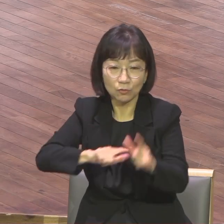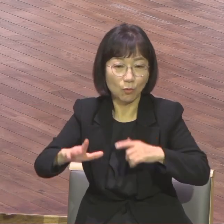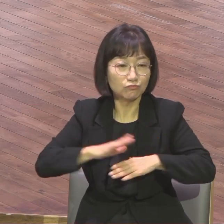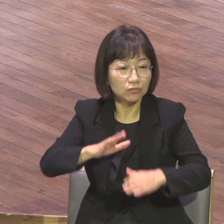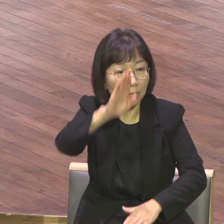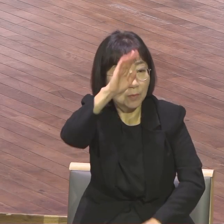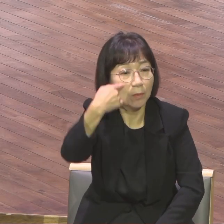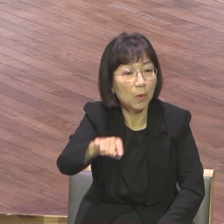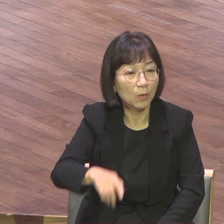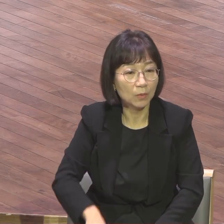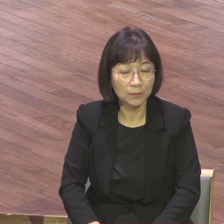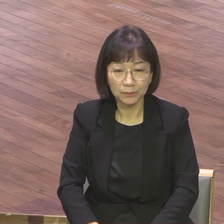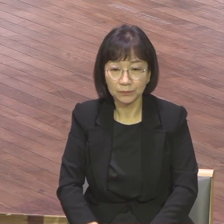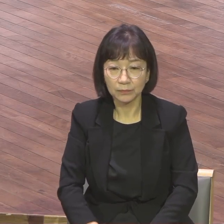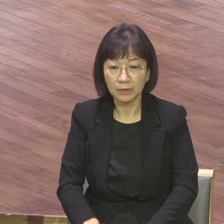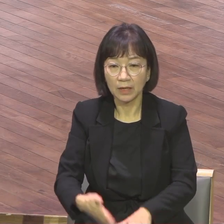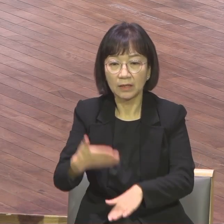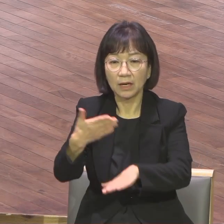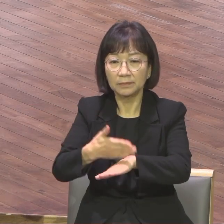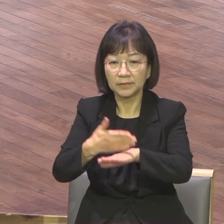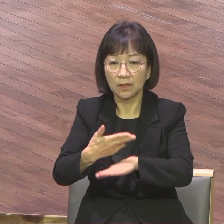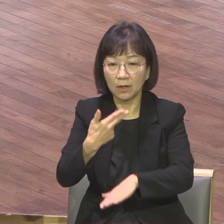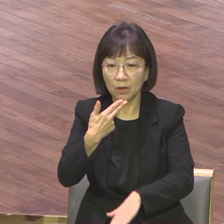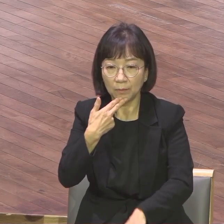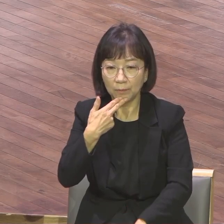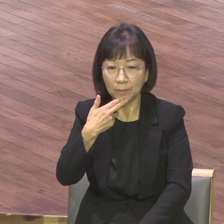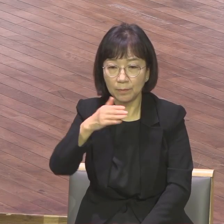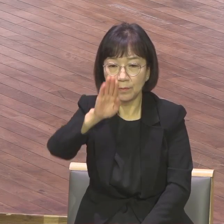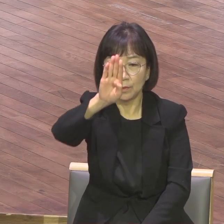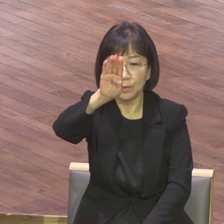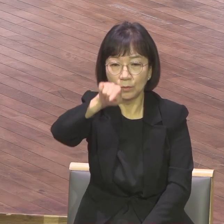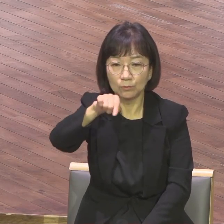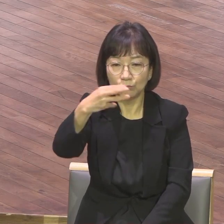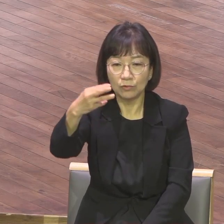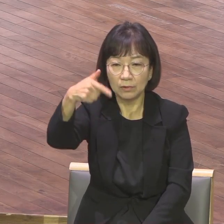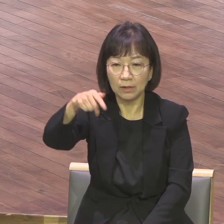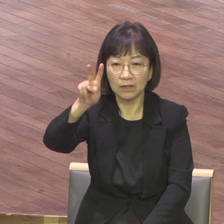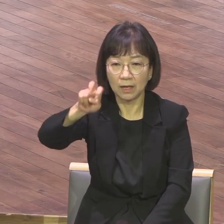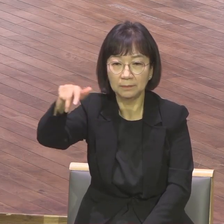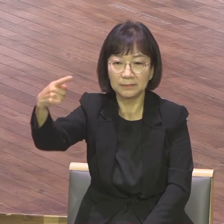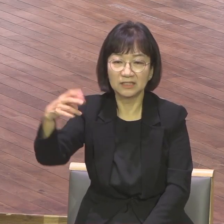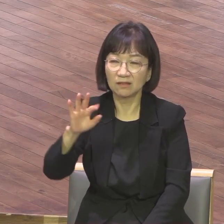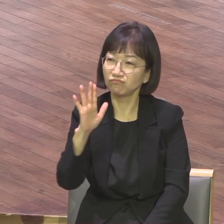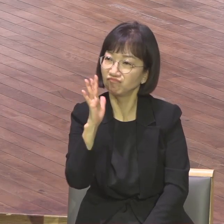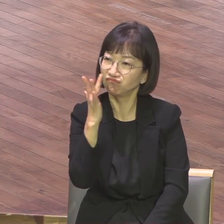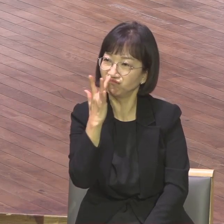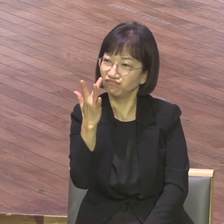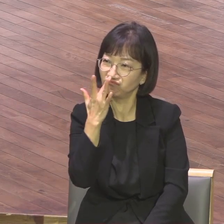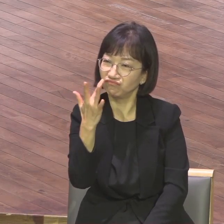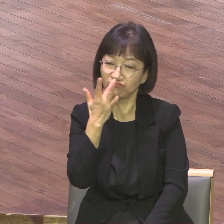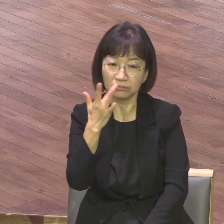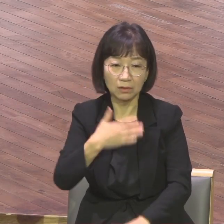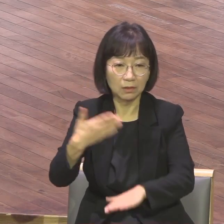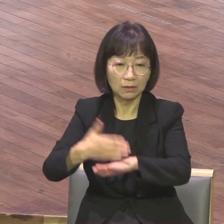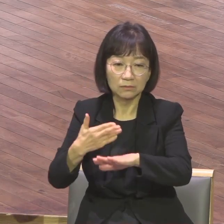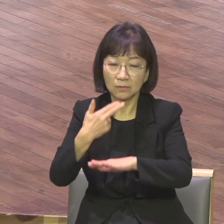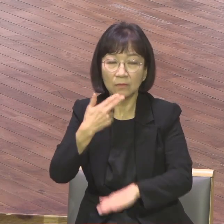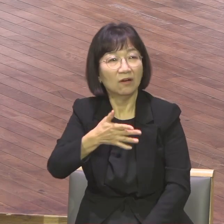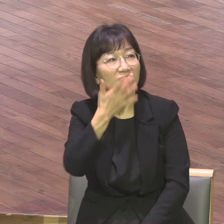감사불감증. 전혀 감사해 감사란 단어가 거의 말을 하지 않는다는 얘기죠. 감사가